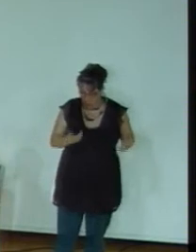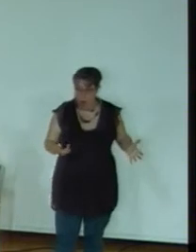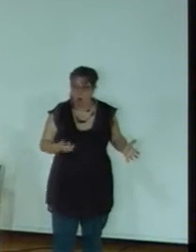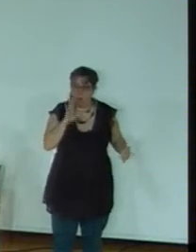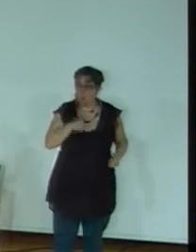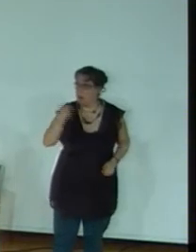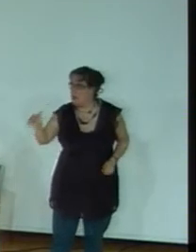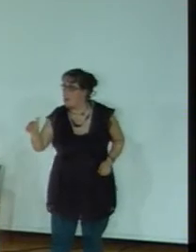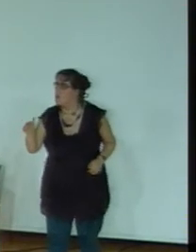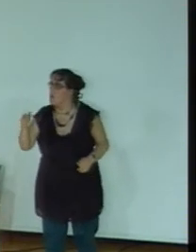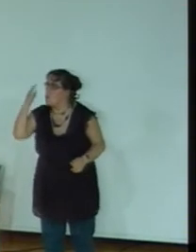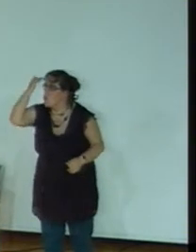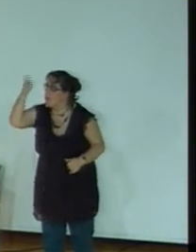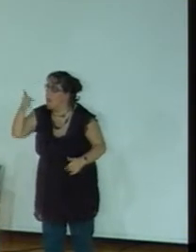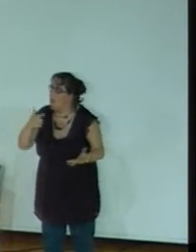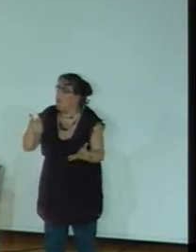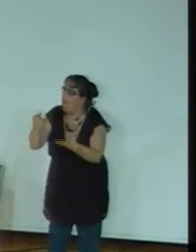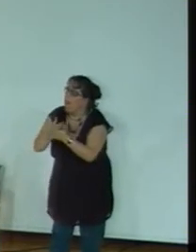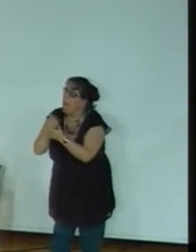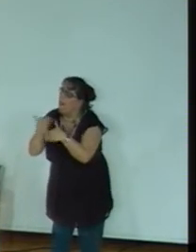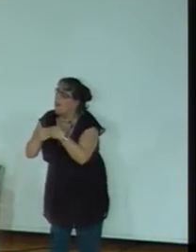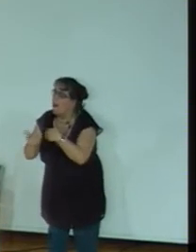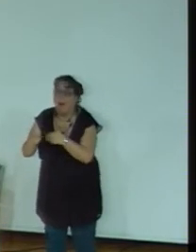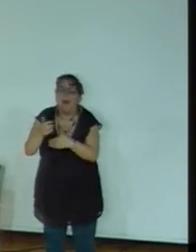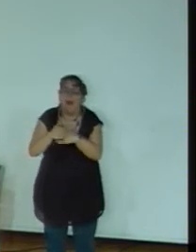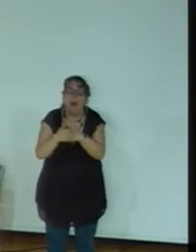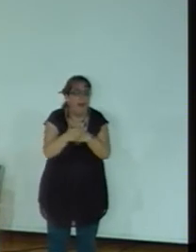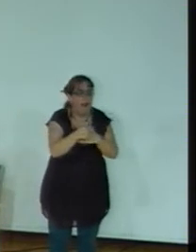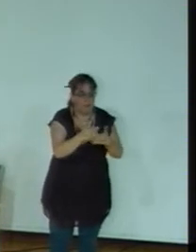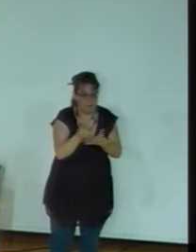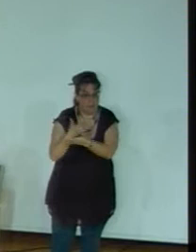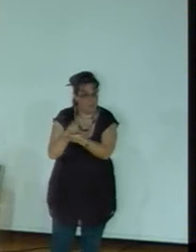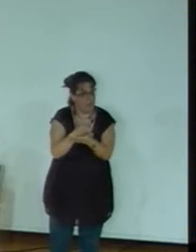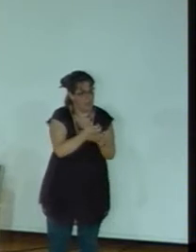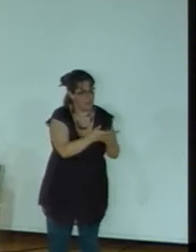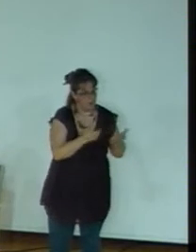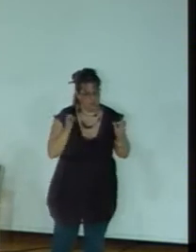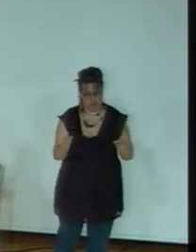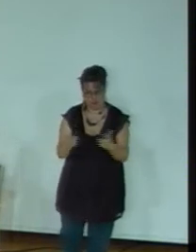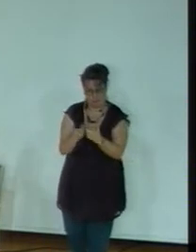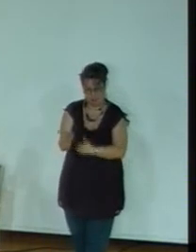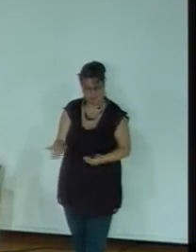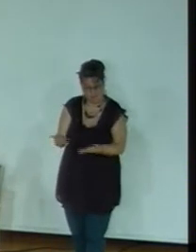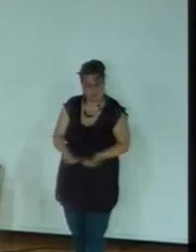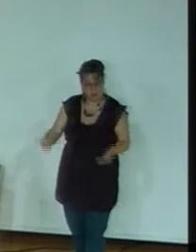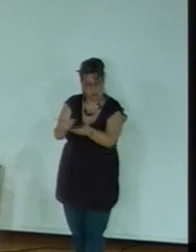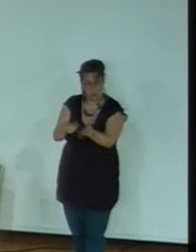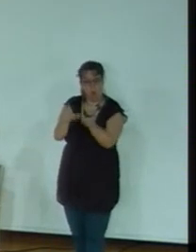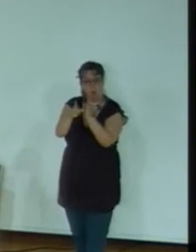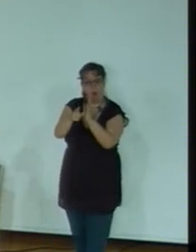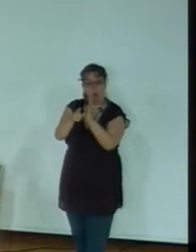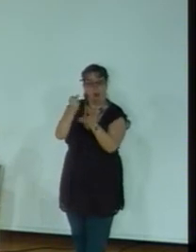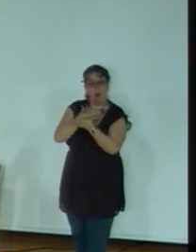gens qui connaissent. C'est quand même le béaba, le minimum. Et dans la loi renseignement, par exemple, un des trucs frappants, c'est que la loi a été